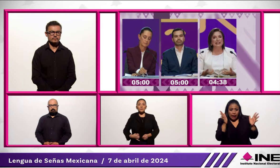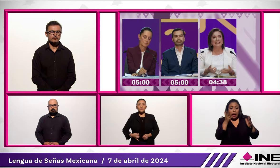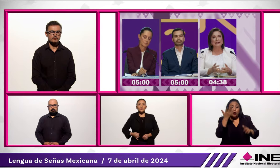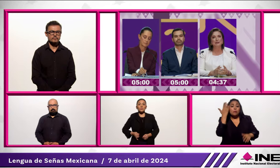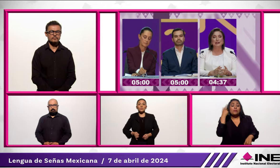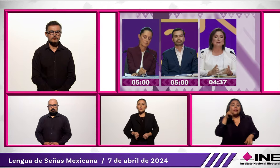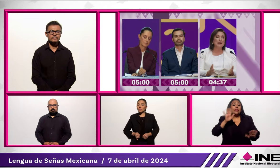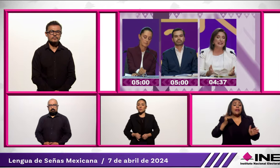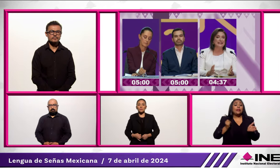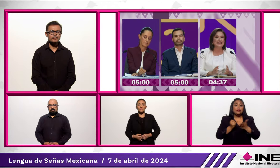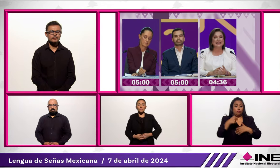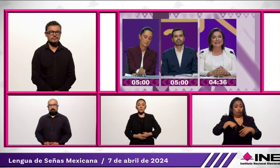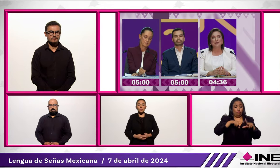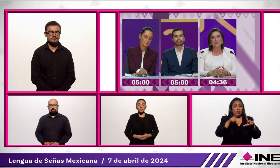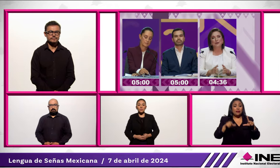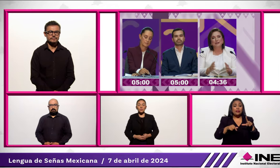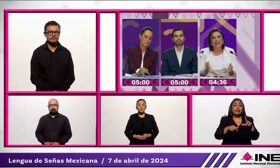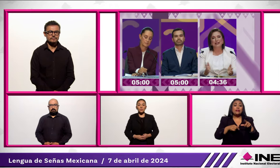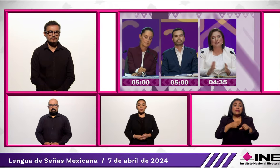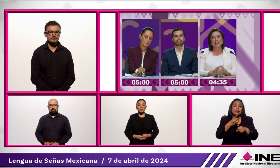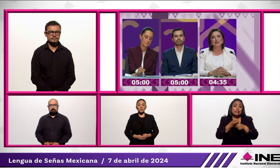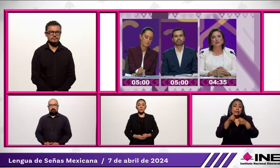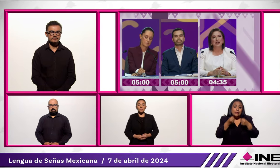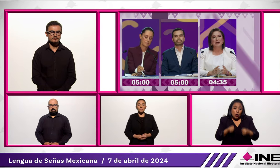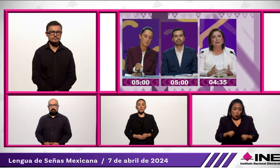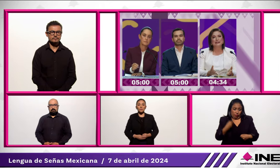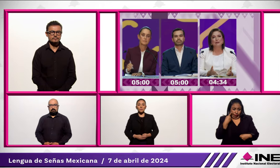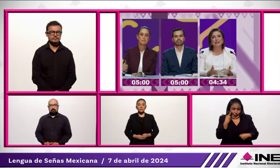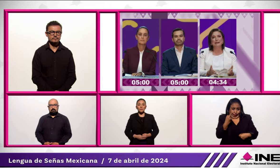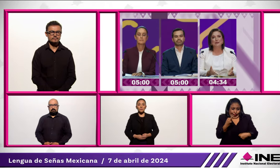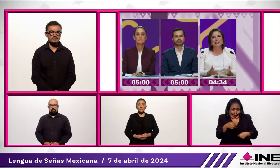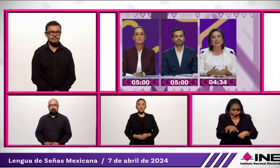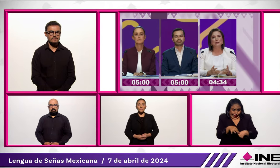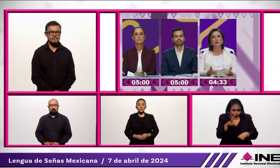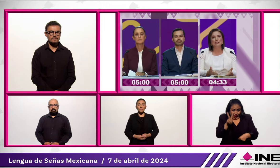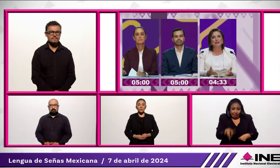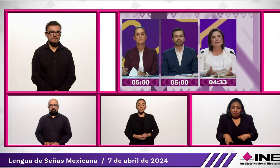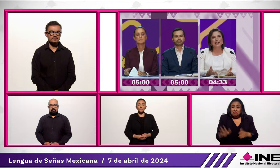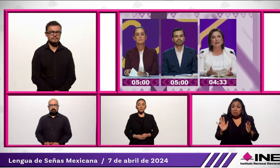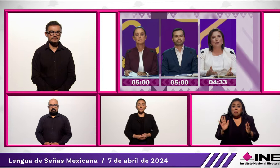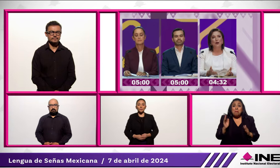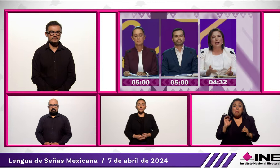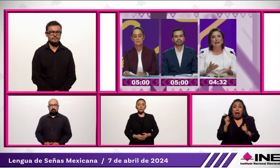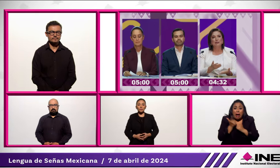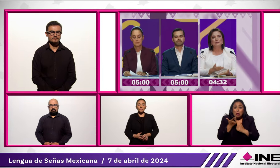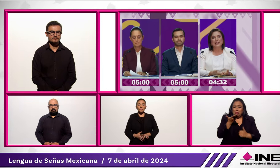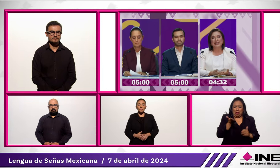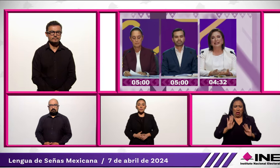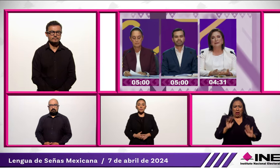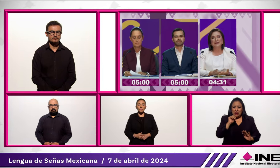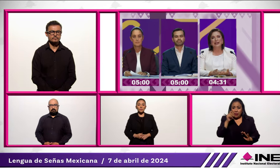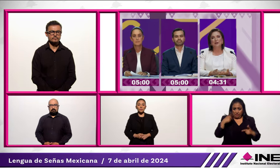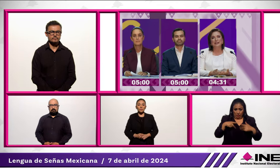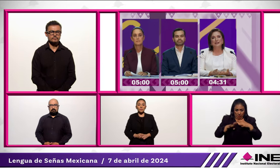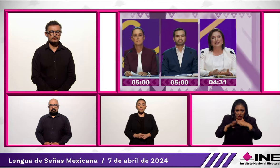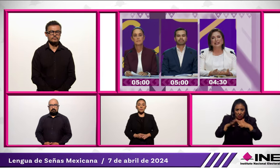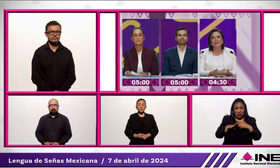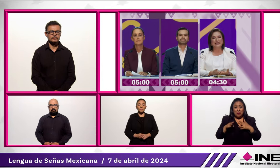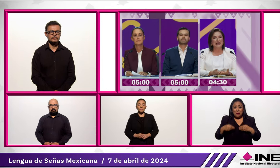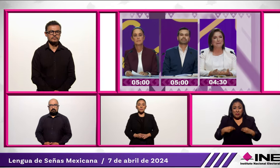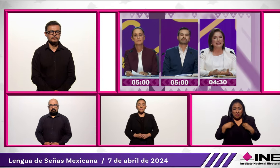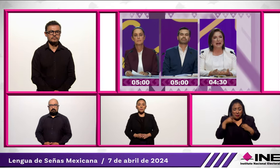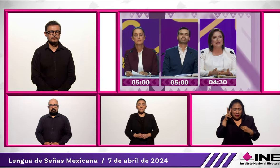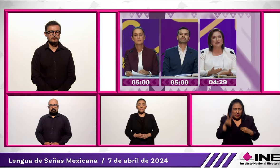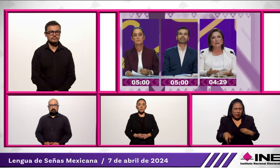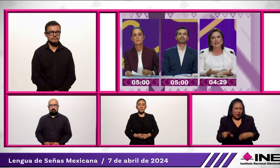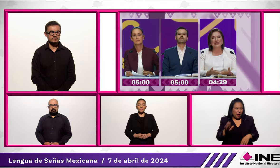Cuando decidimos ser un país tercer seguro en los hechos, pues lo hicimos sin ningún condicionamiento. Los migrantes viven en condiciones